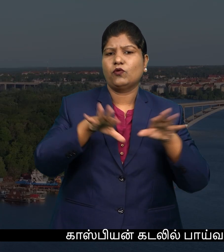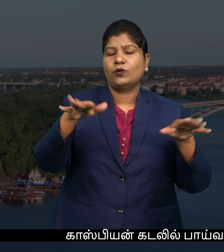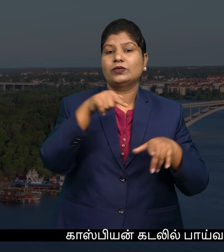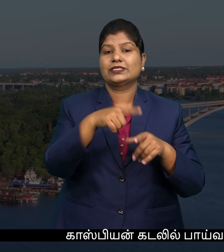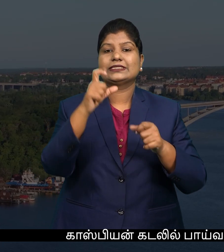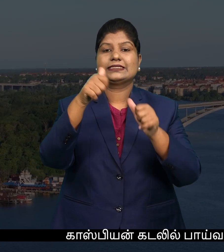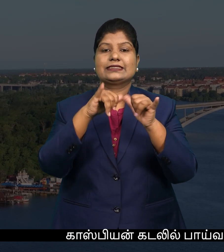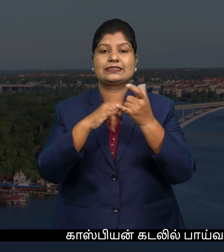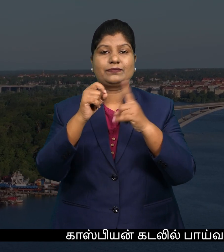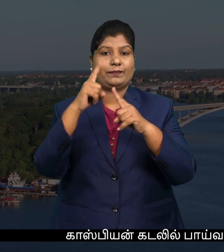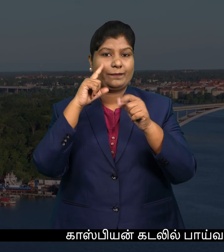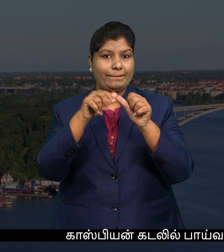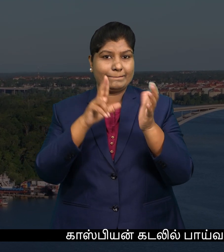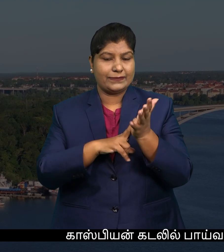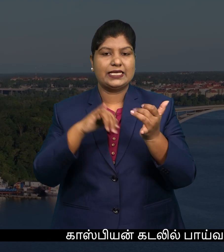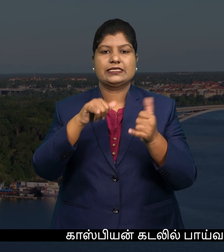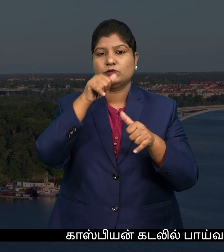வரையறுக்கப்பட்டுள்ளது.